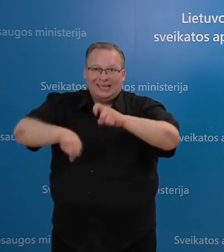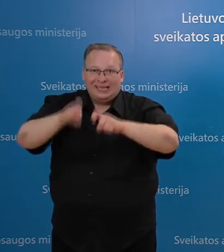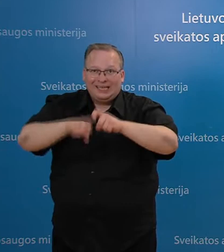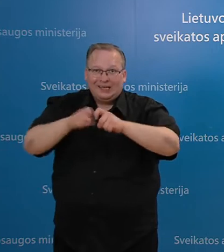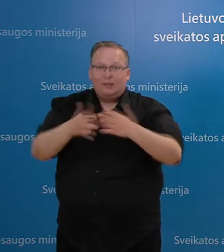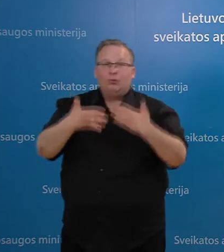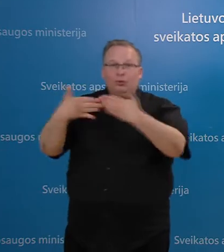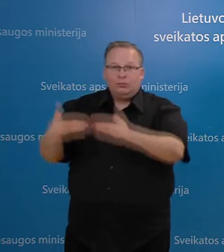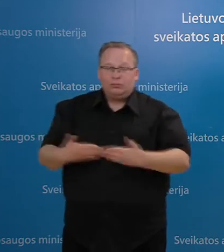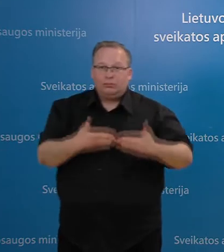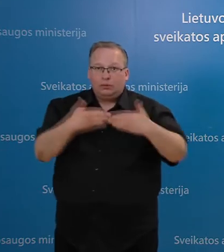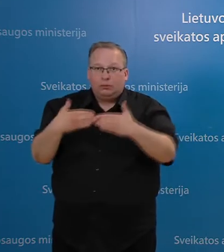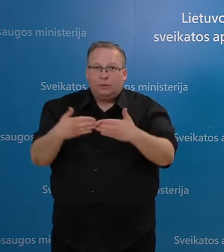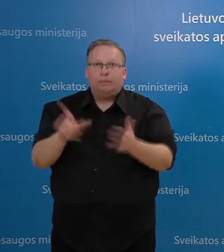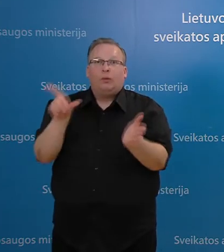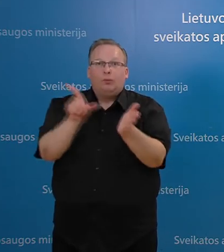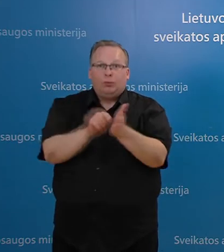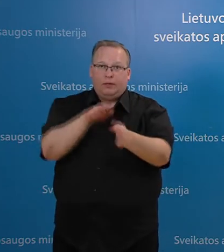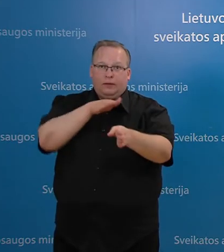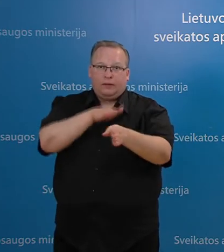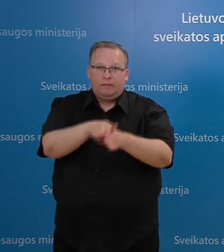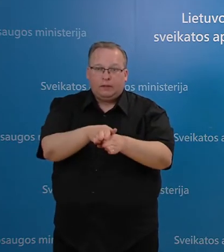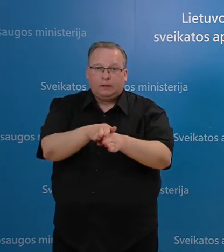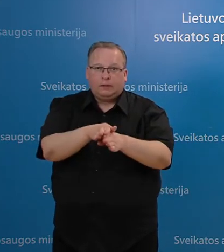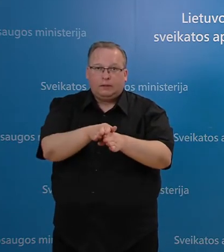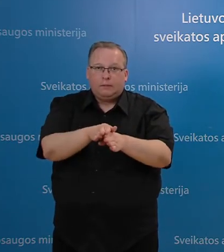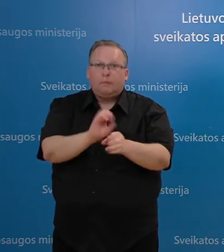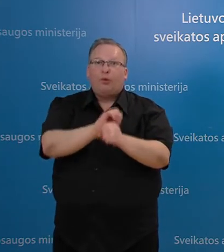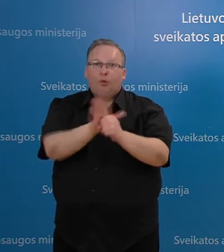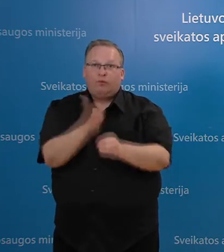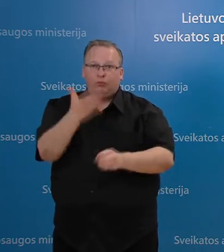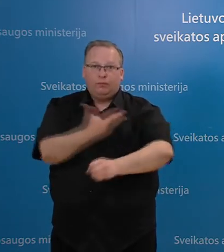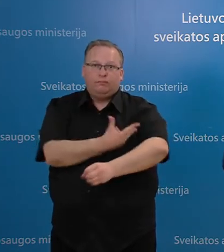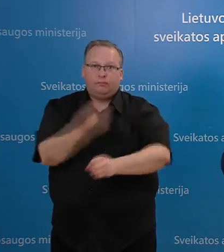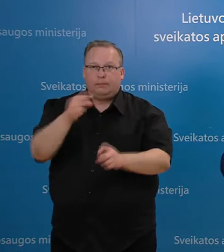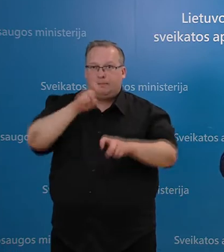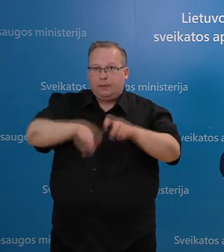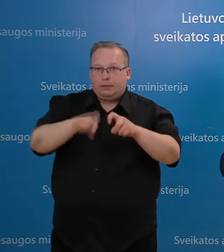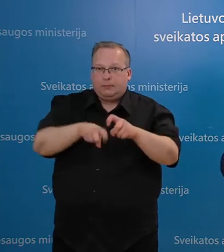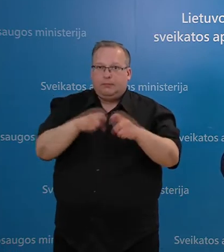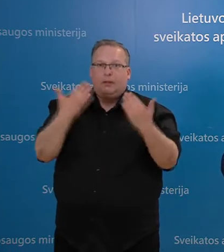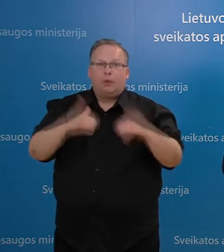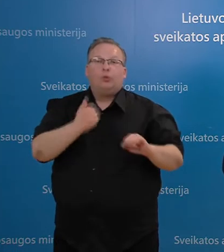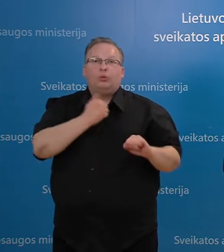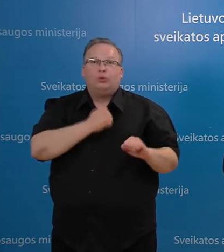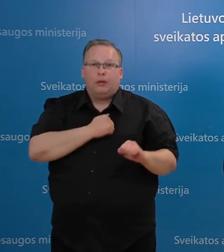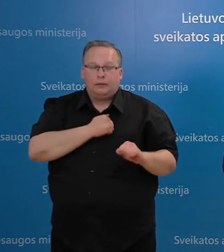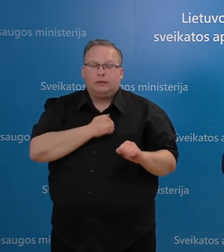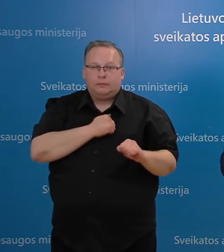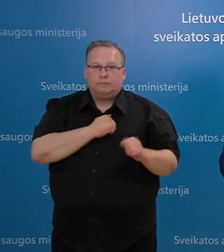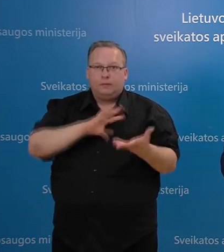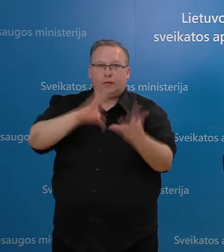paminėtų tyrimo endoskopinių būtų atlikę koronaviruso ištyrimą, tai yra turėti atliktą